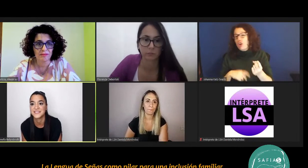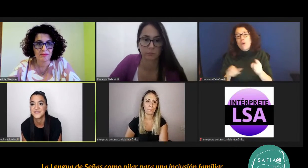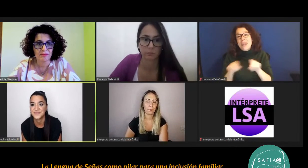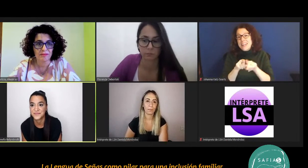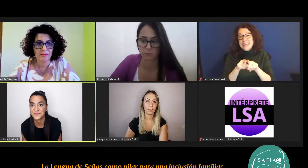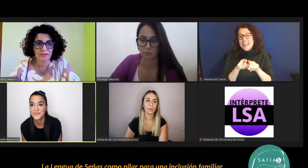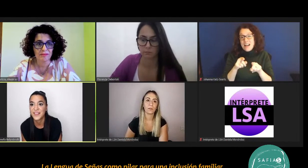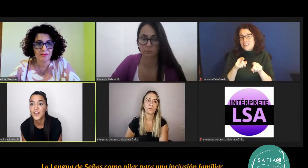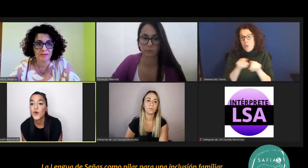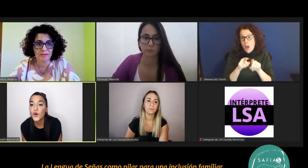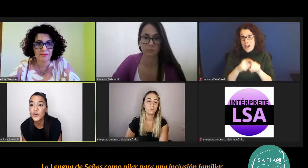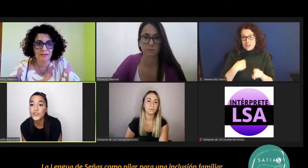señas. Otros,